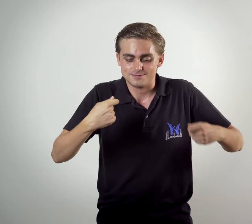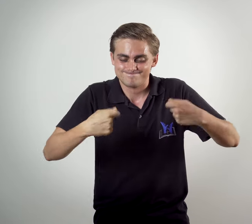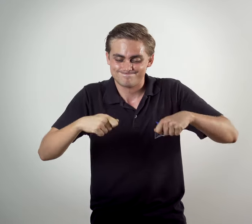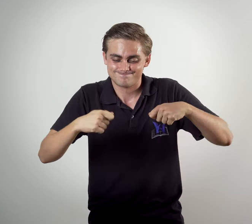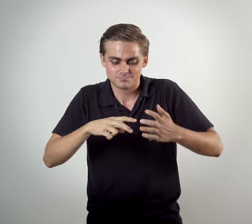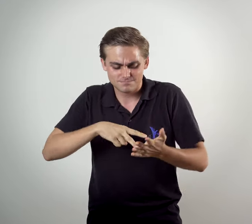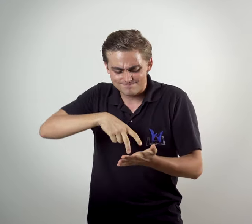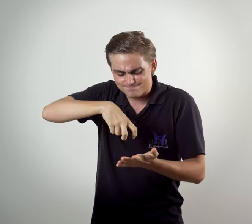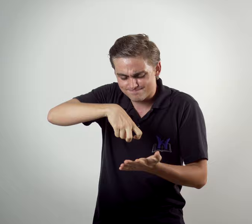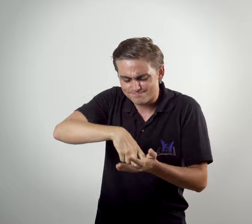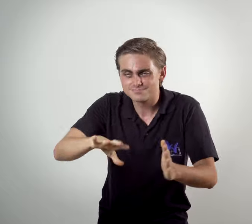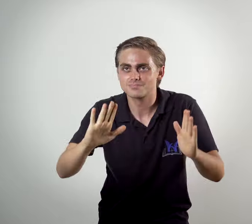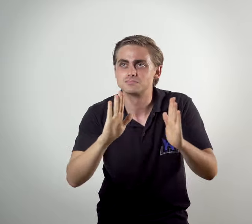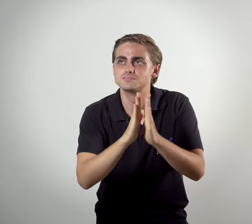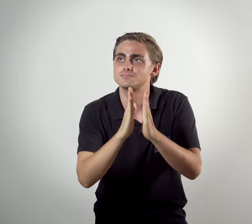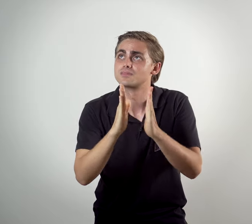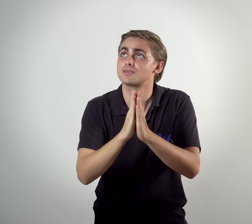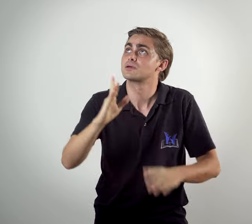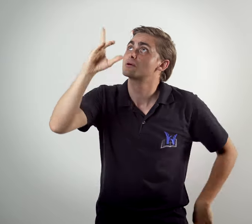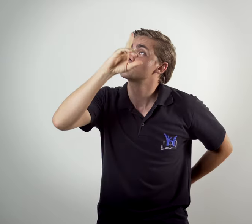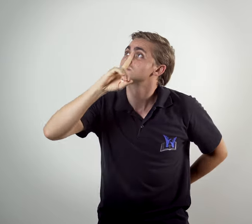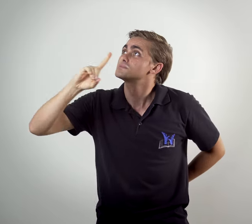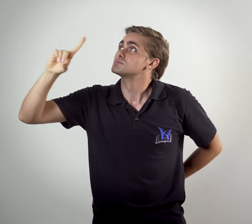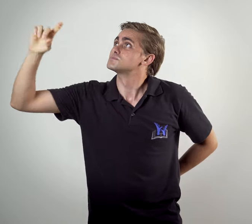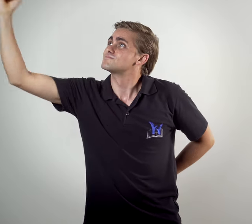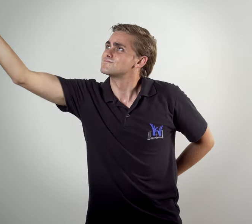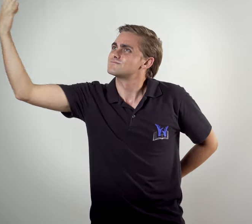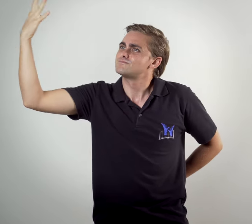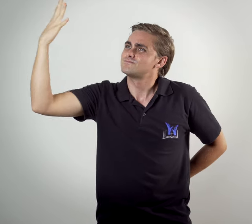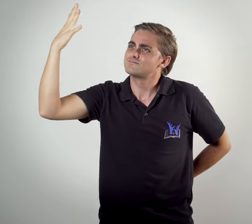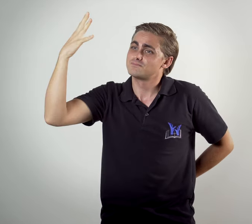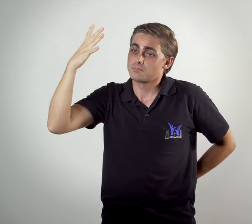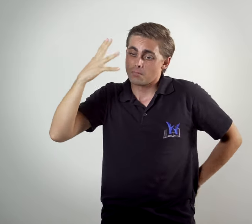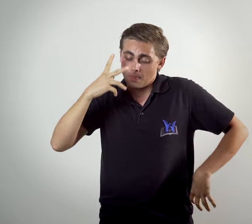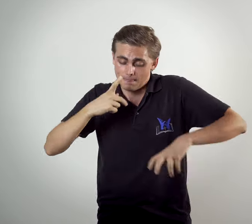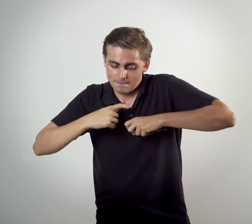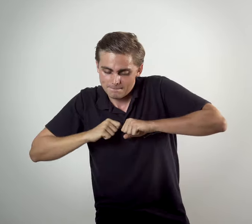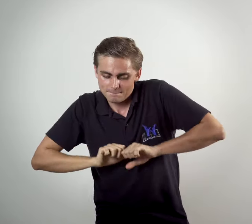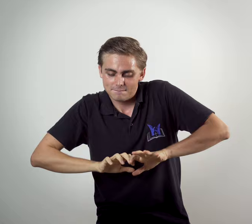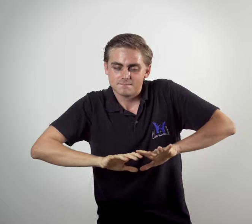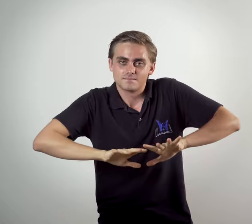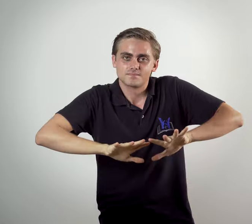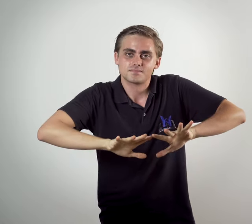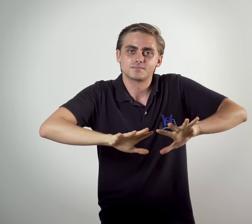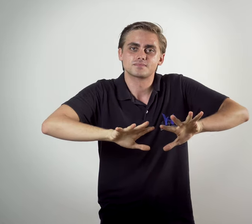eu preciso orar para que Deus me ilumine e assim eu possa